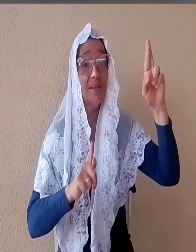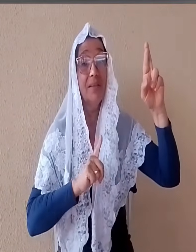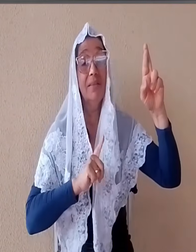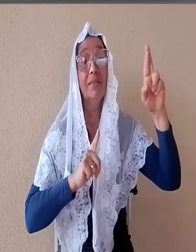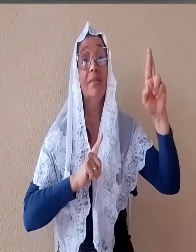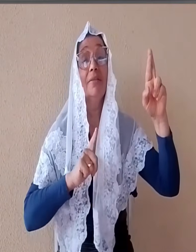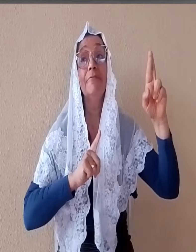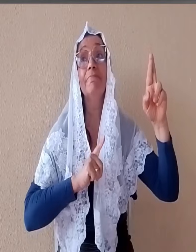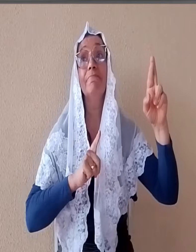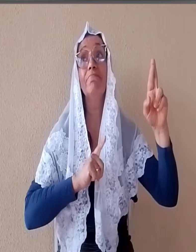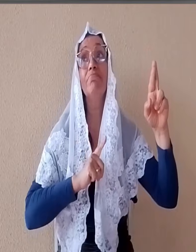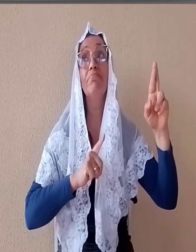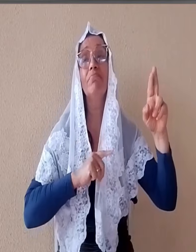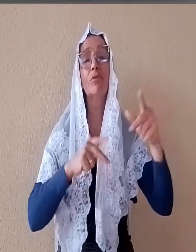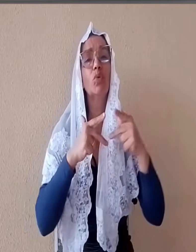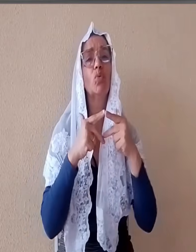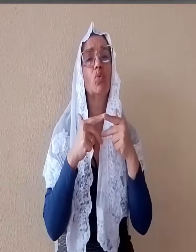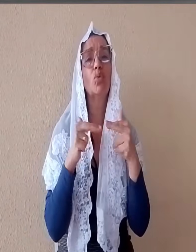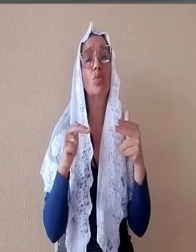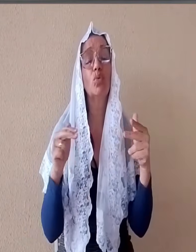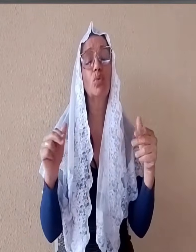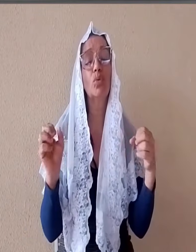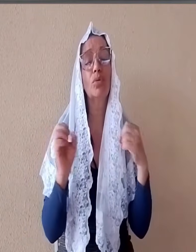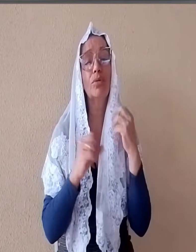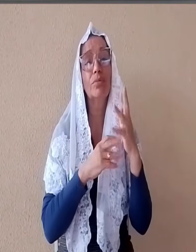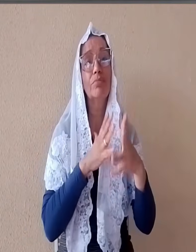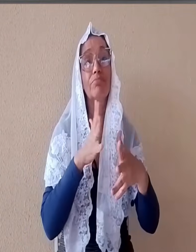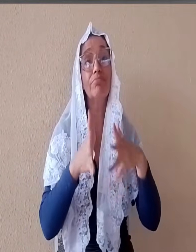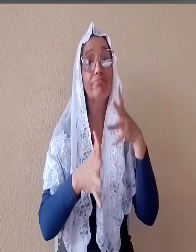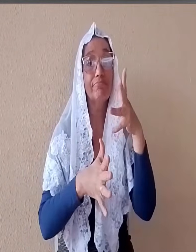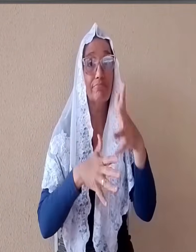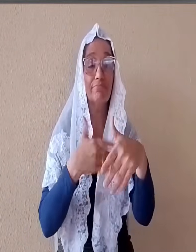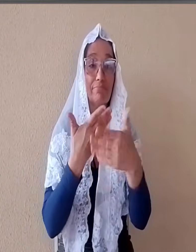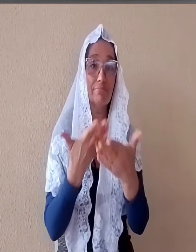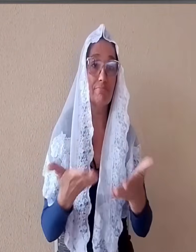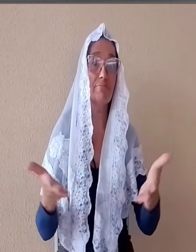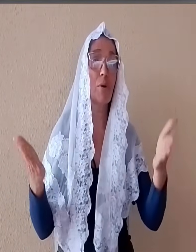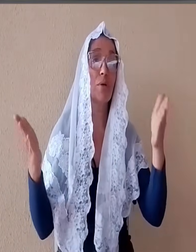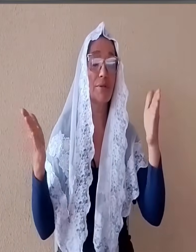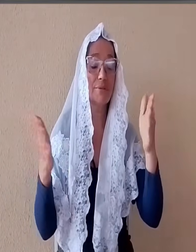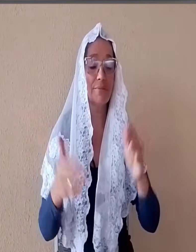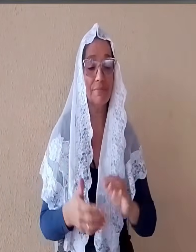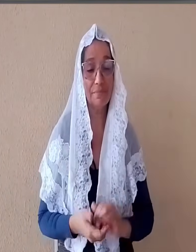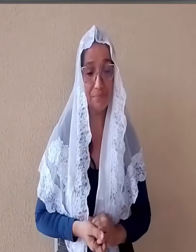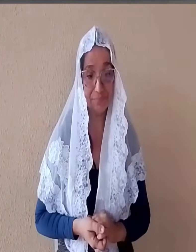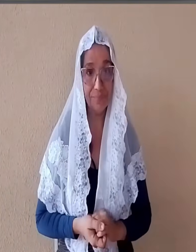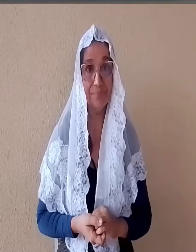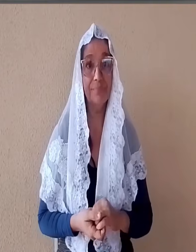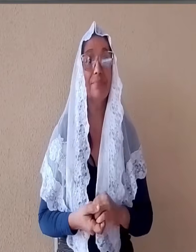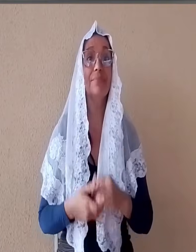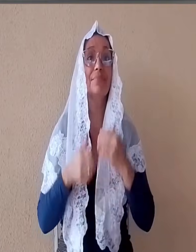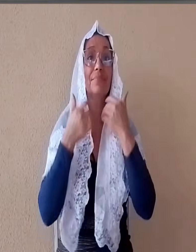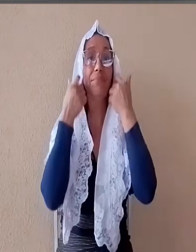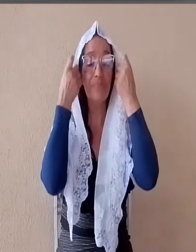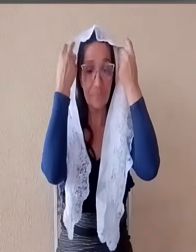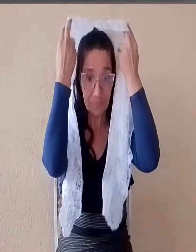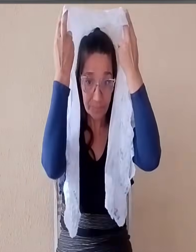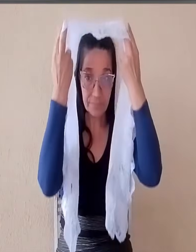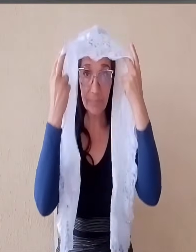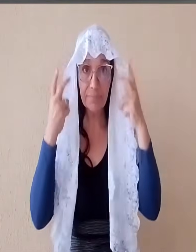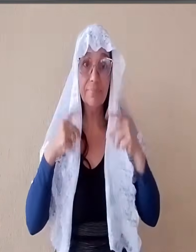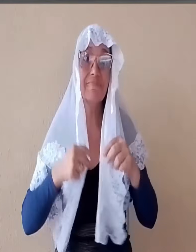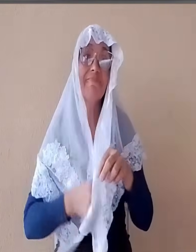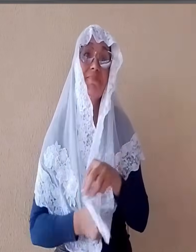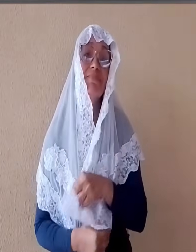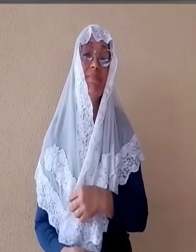com as irmãs, com servos, servas, os que estão em casa ouvindo. Por certo, ele tem muita coisa a falar para nós do